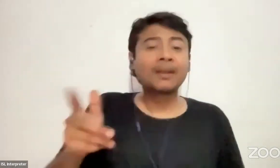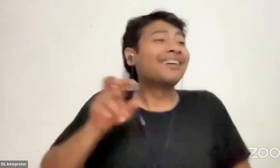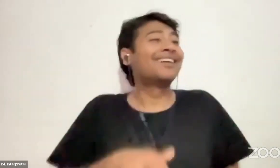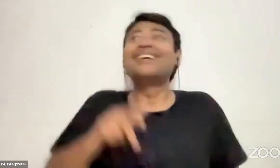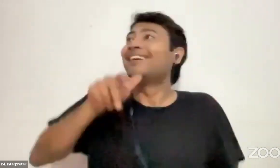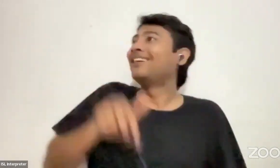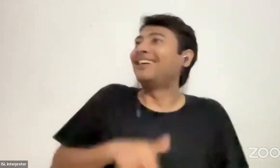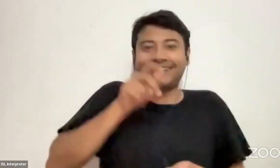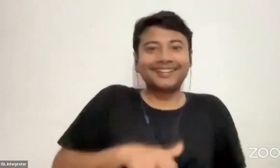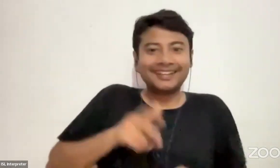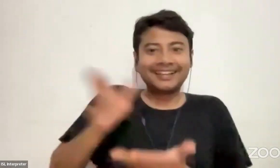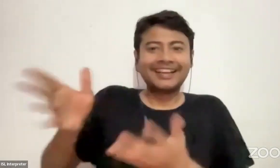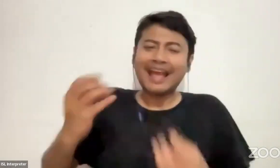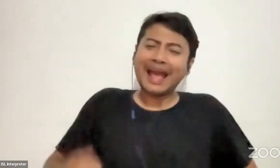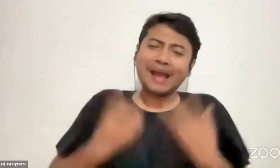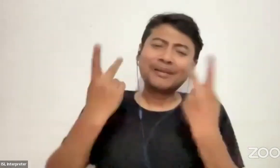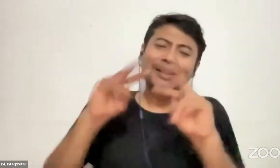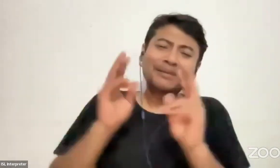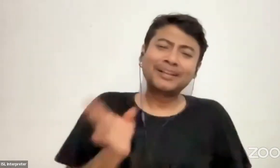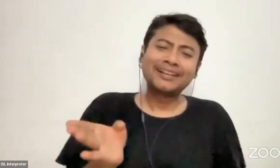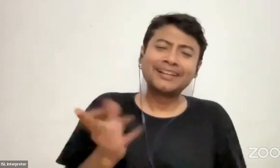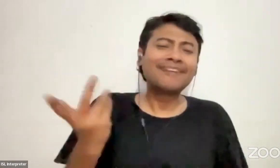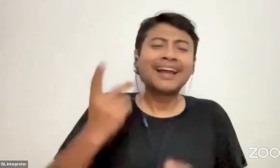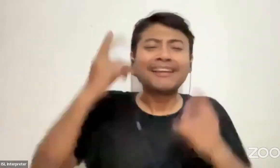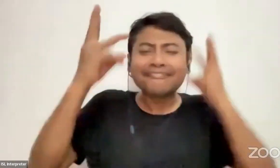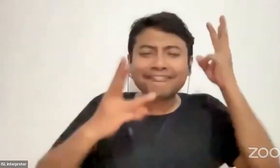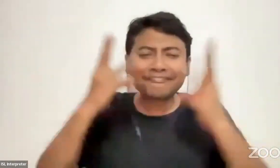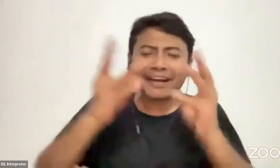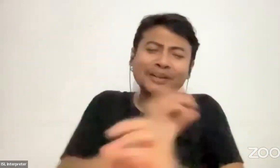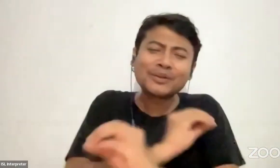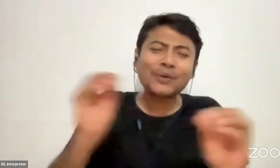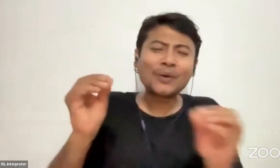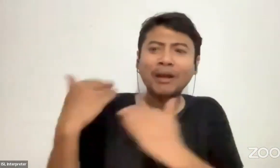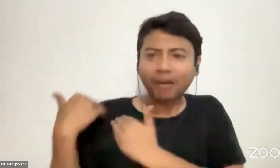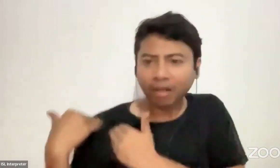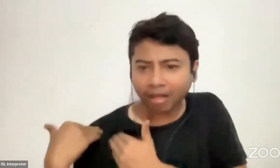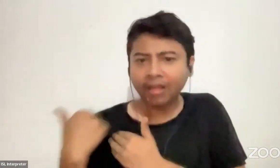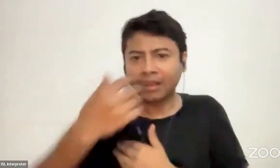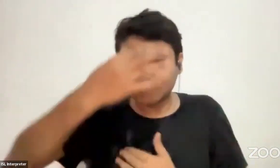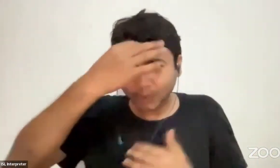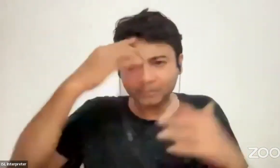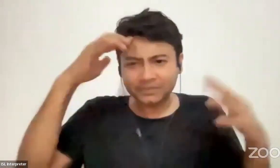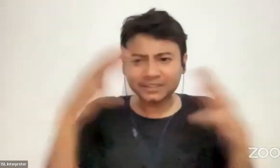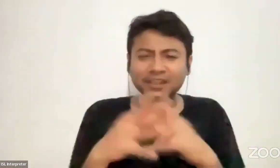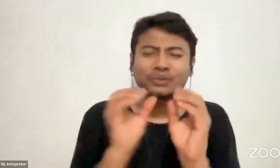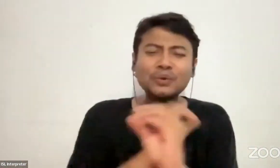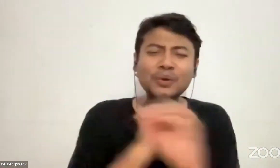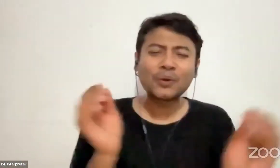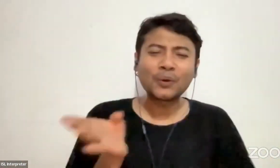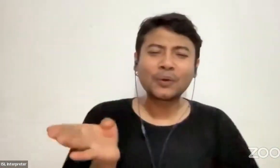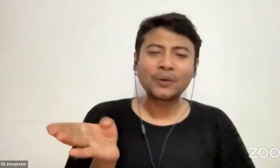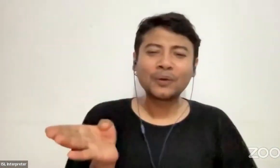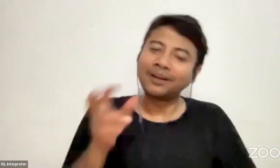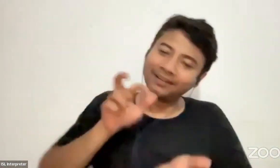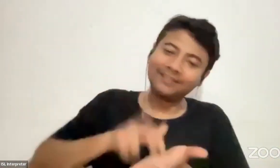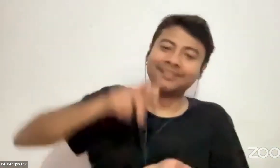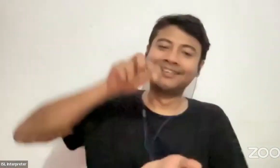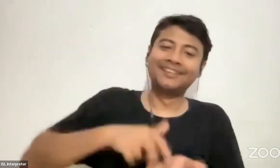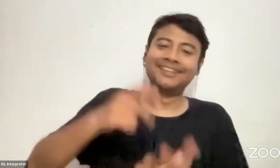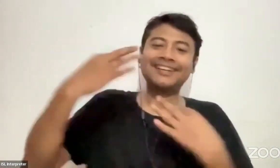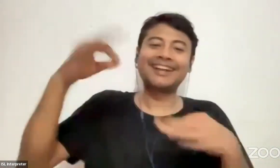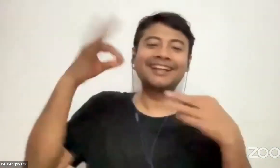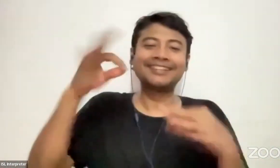भी चिंता मुक्त हो जाएंगे तो हम क्या सीधे सीधे नहीं चलेंगे, ऐसा उछल उछल के चलेंगे, है ना, डांस करते हुए चलेंगे। दूसरी